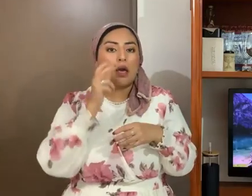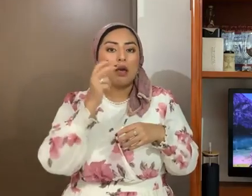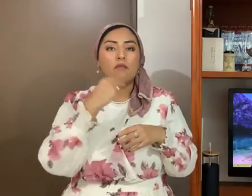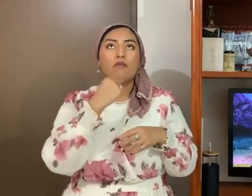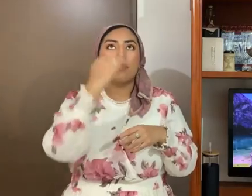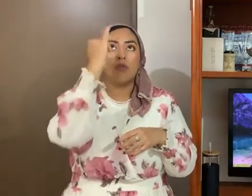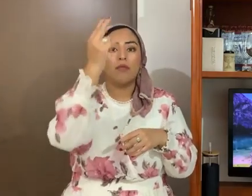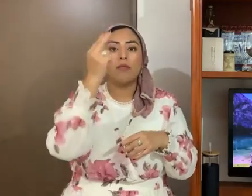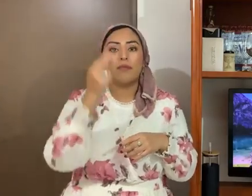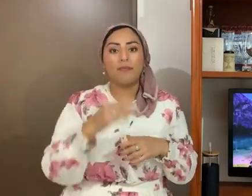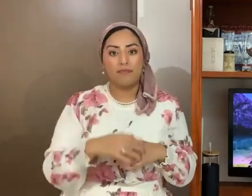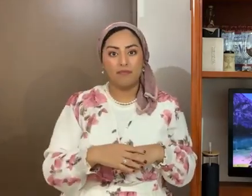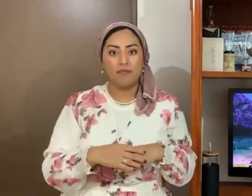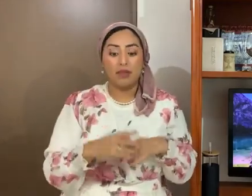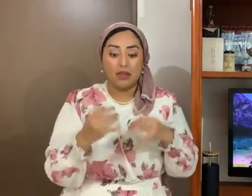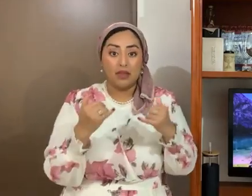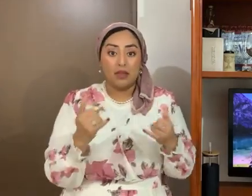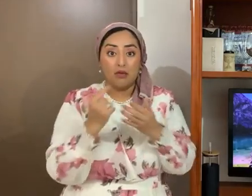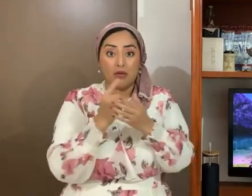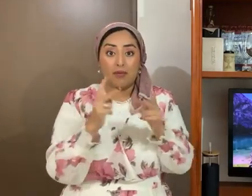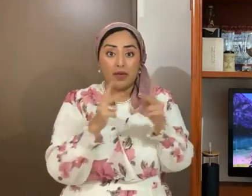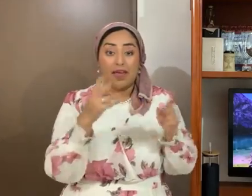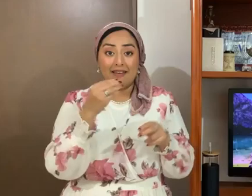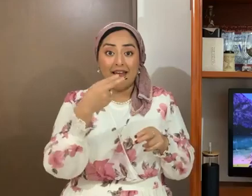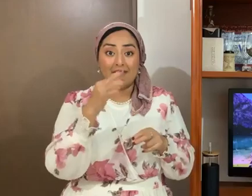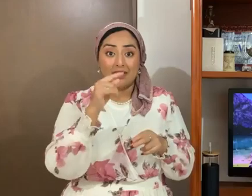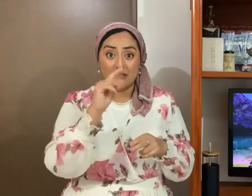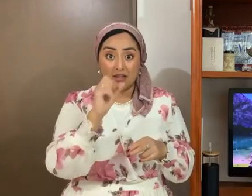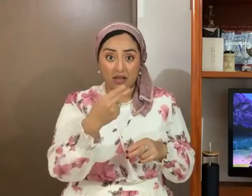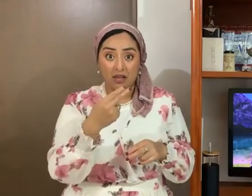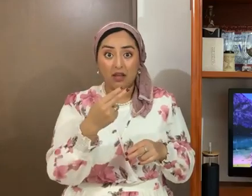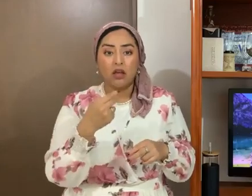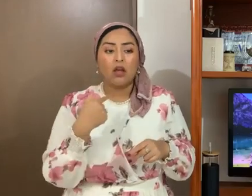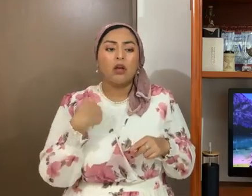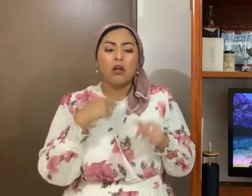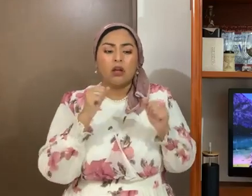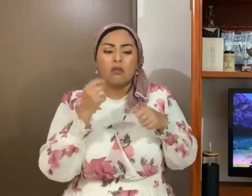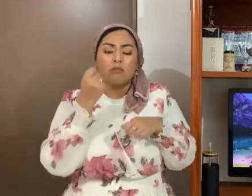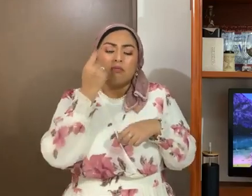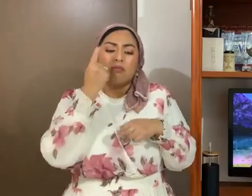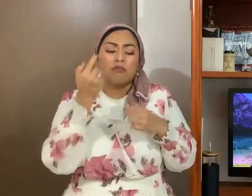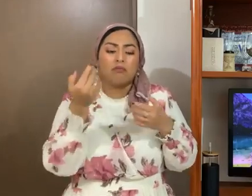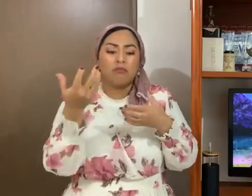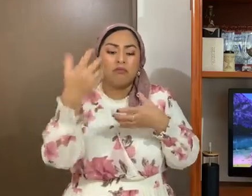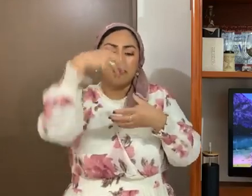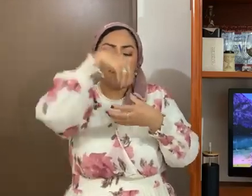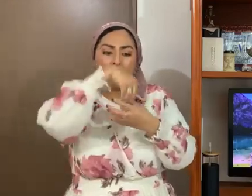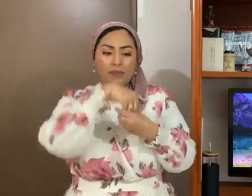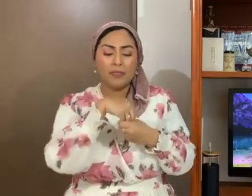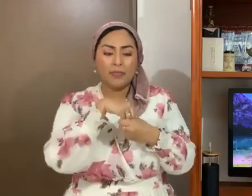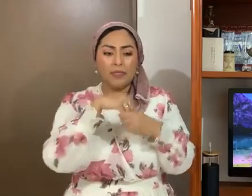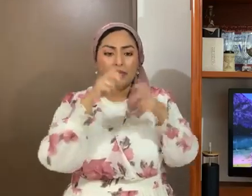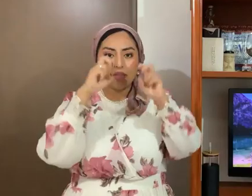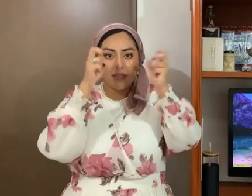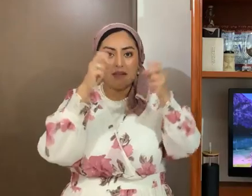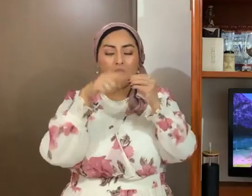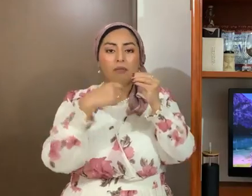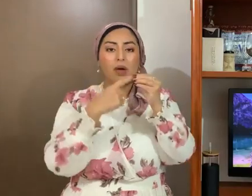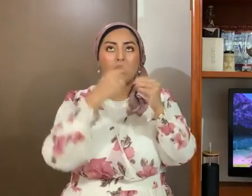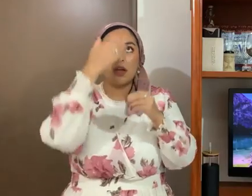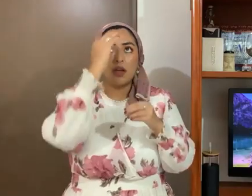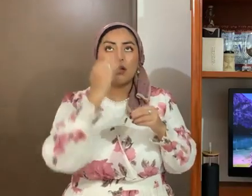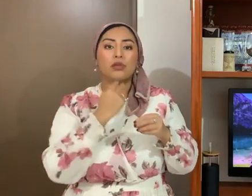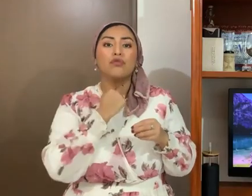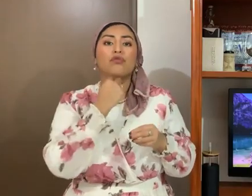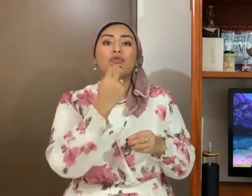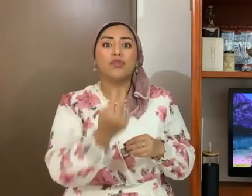Yahweh. Esta parasha y la Haftará podríamos contextualizarla o ponerla dentro del tema de la voz de